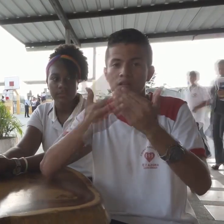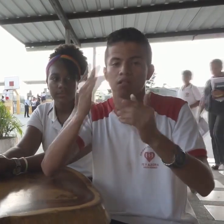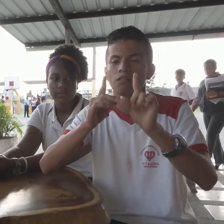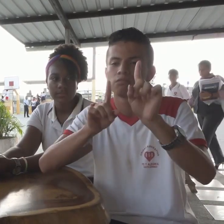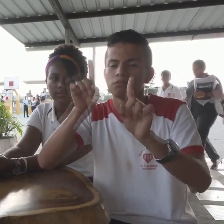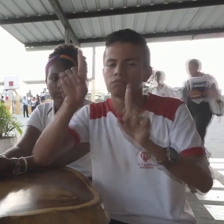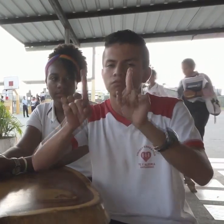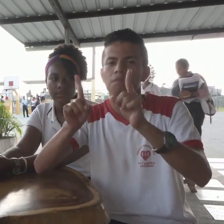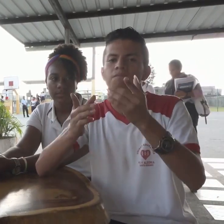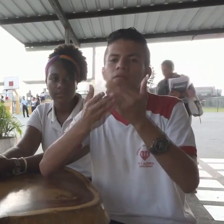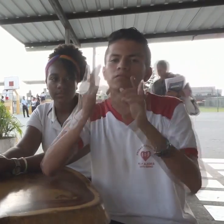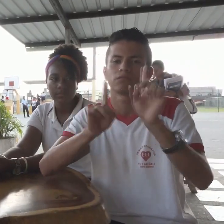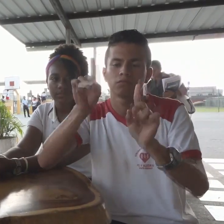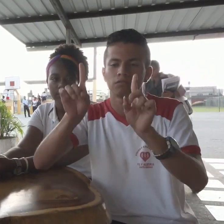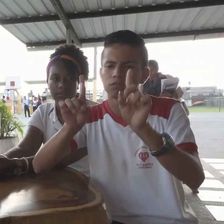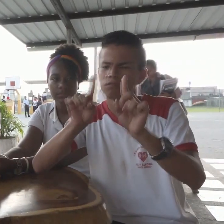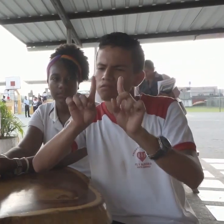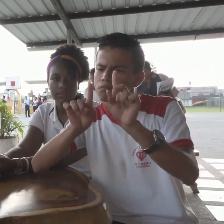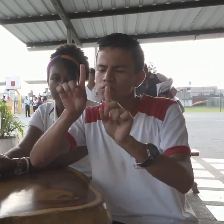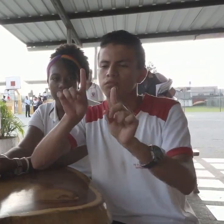aprobando y perfeccionando.